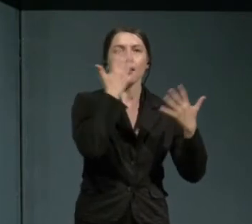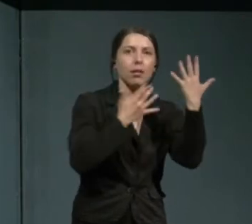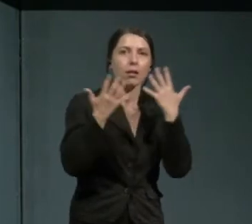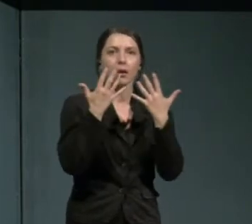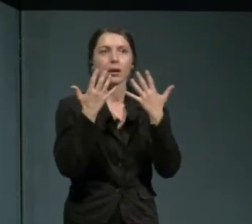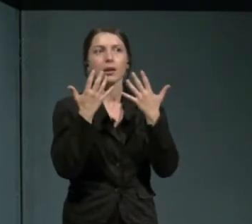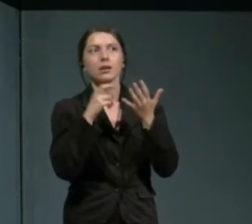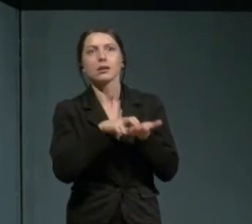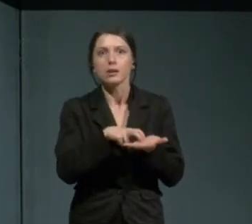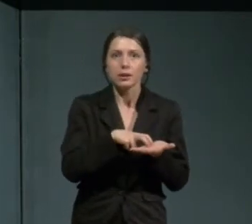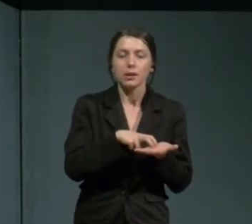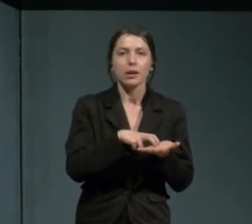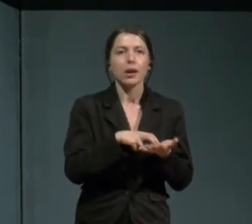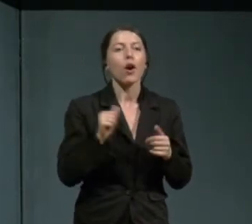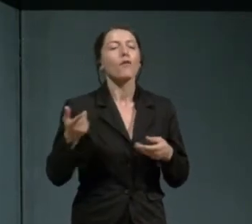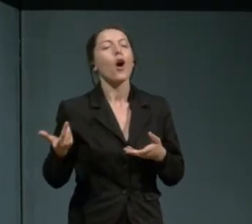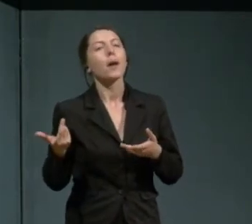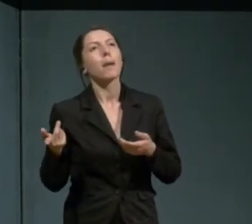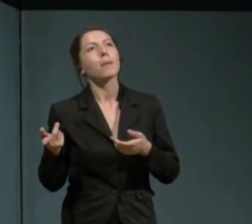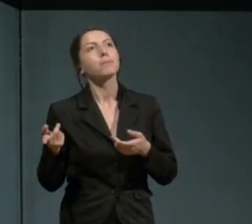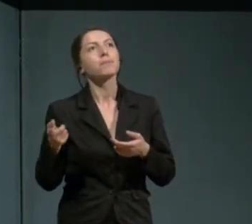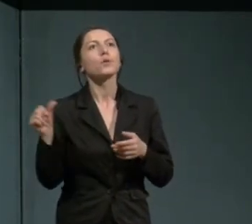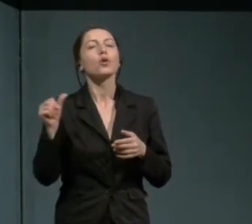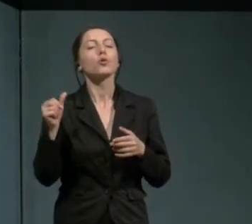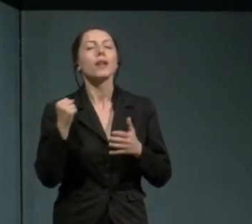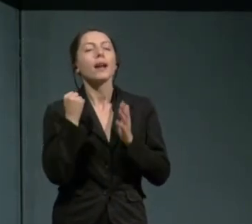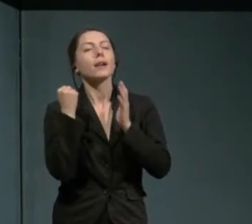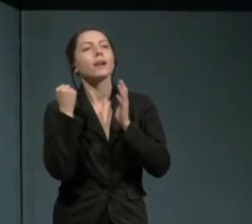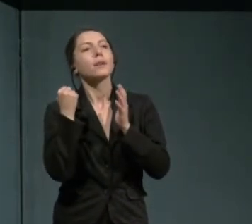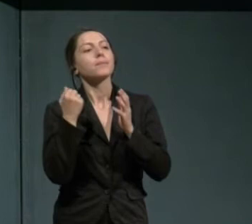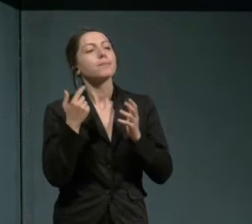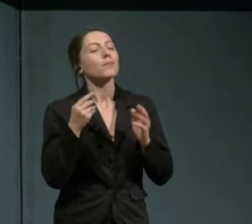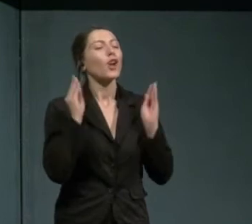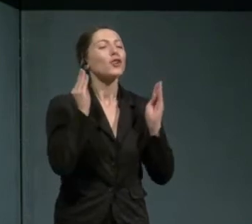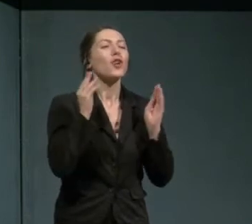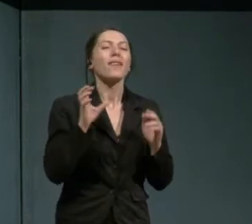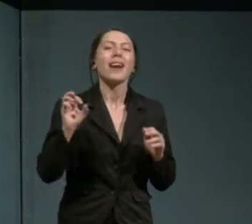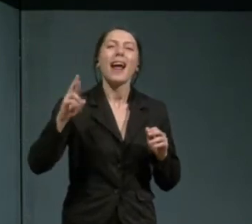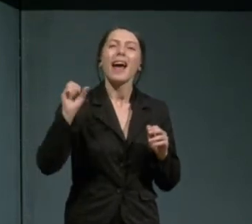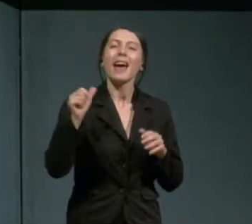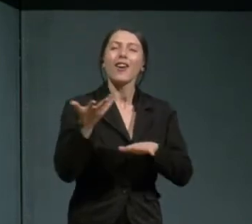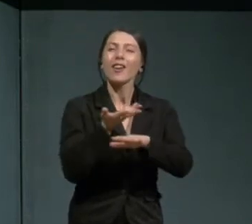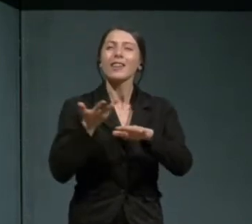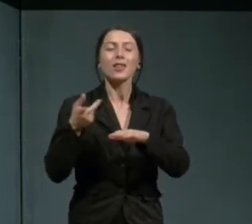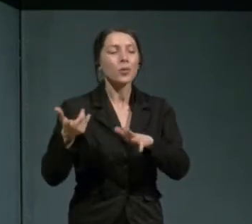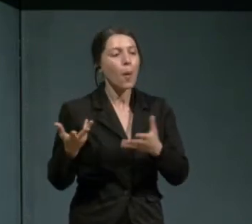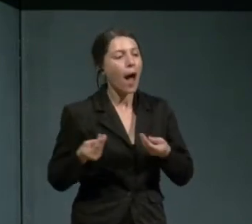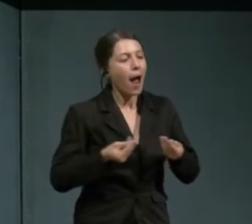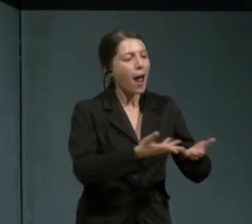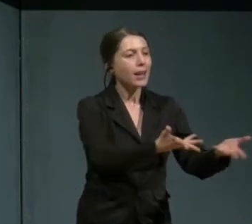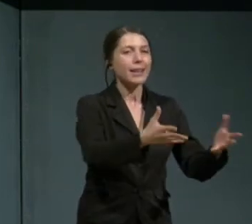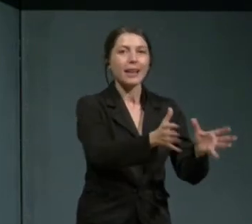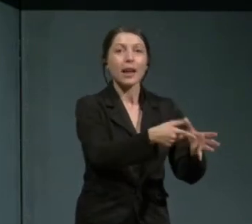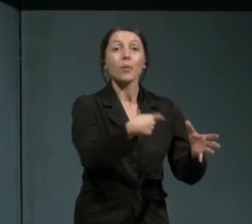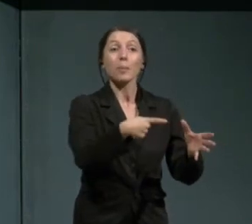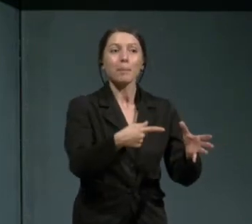porta una sorta di eros giovanile nel gruppo e questo permetterà anche alla